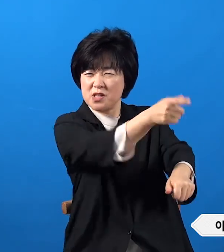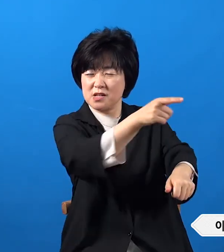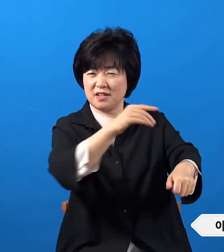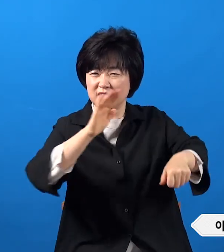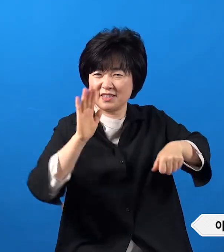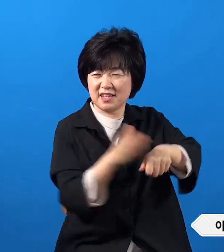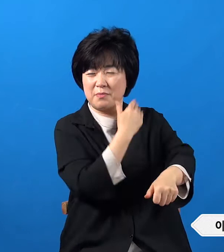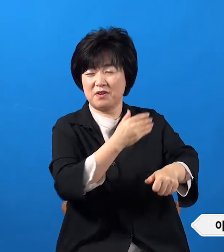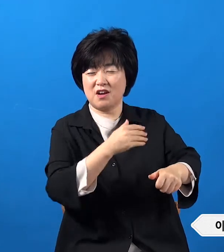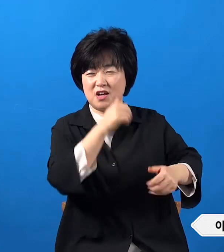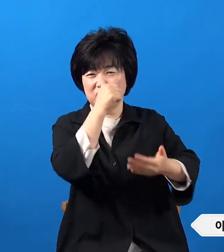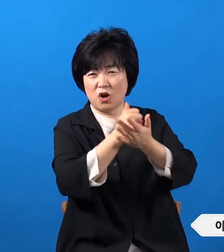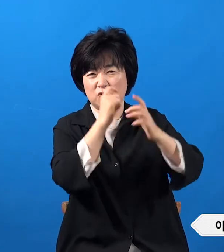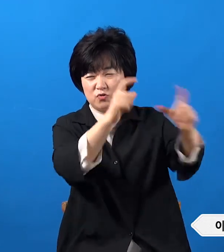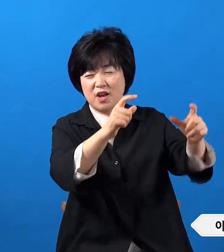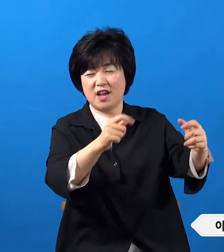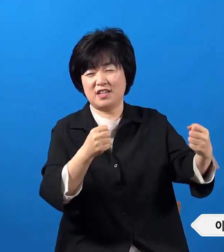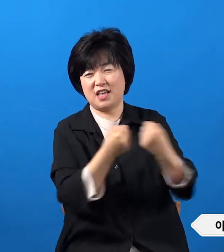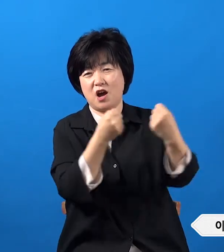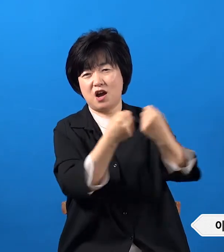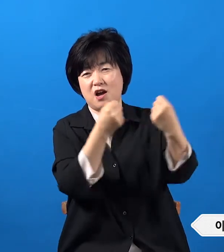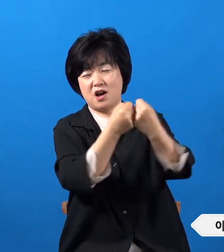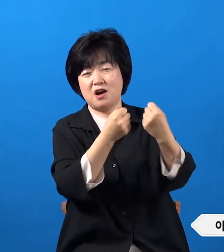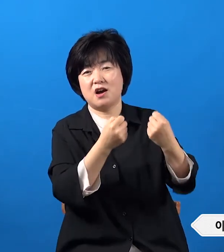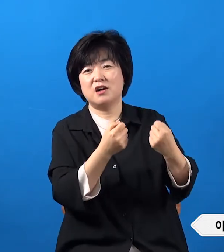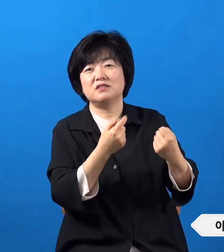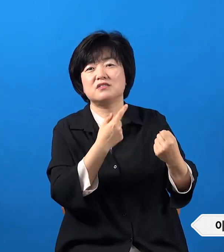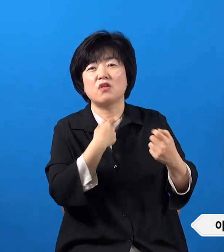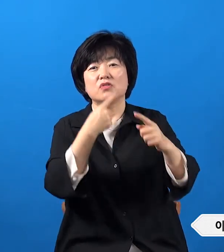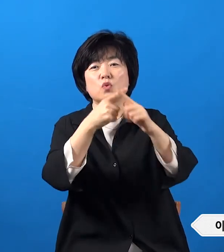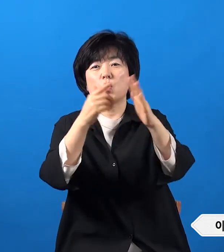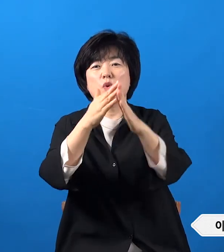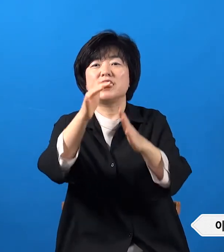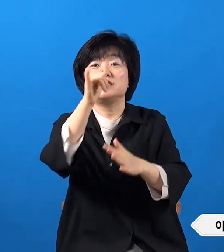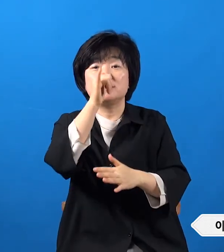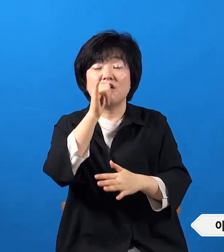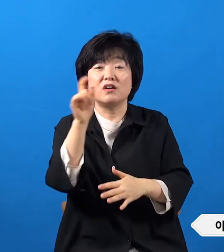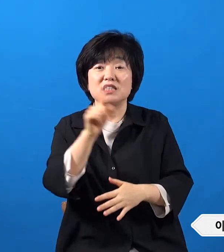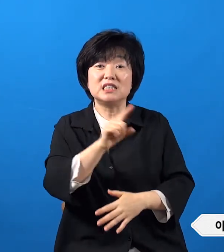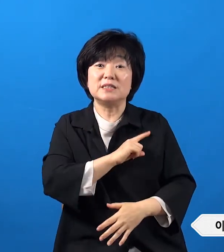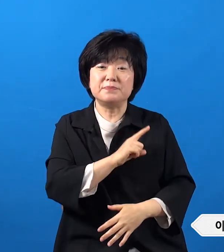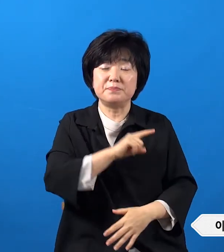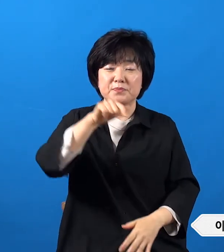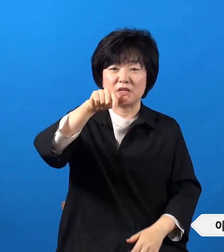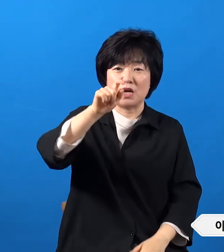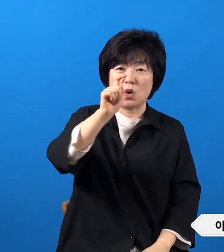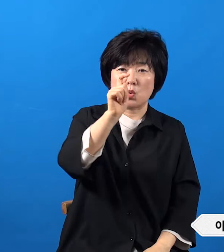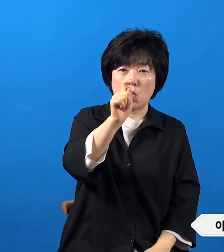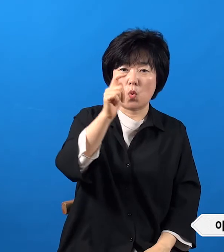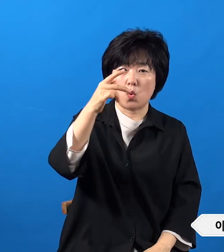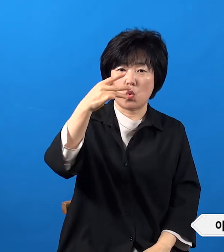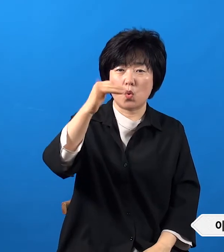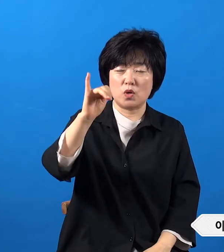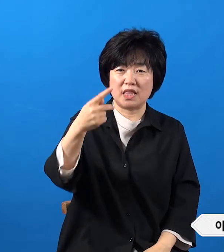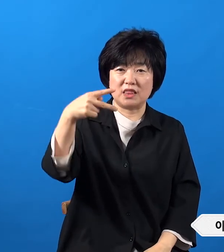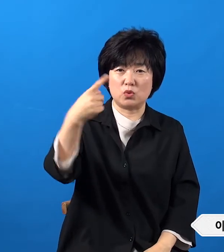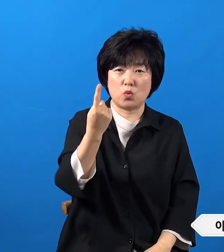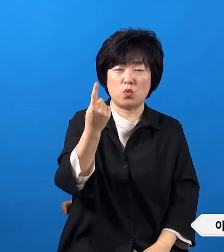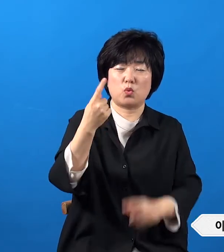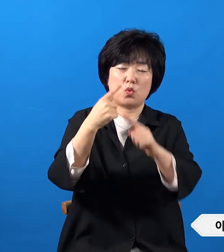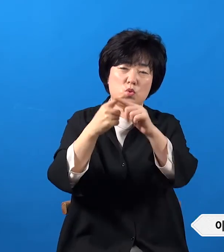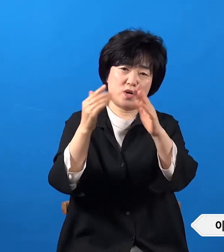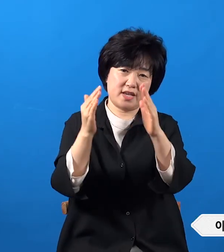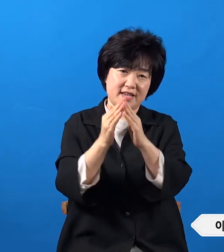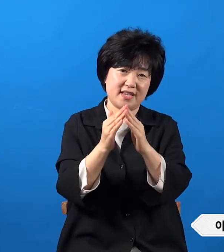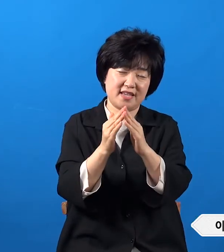교회입니다. 고린도 교회 안에 파당을 만들고 바울의 사도권을 공격하고 성찬을 소홀히 하는 사람들이